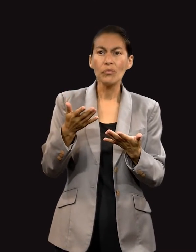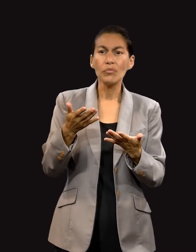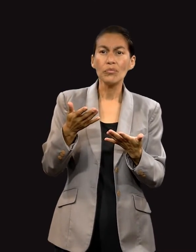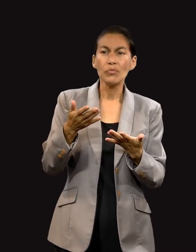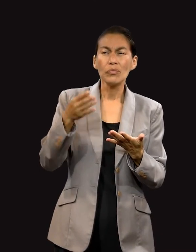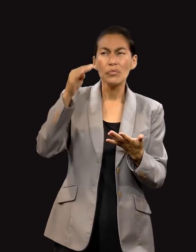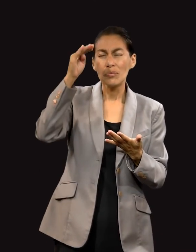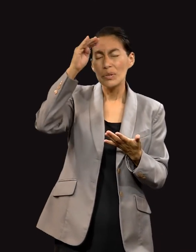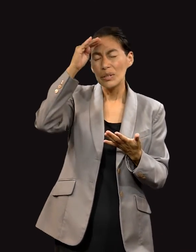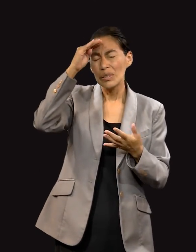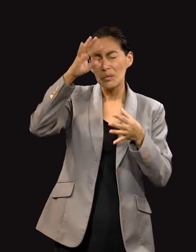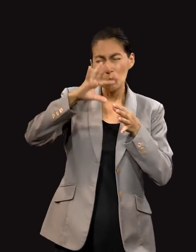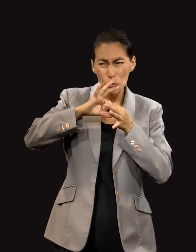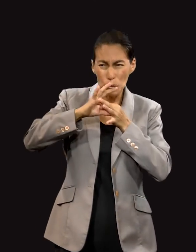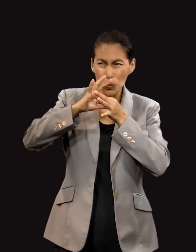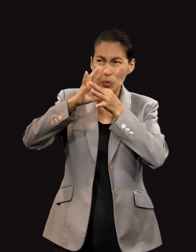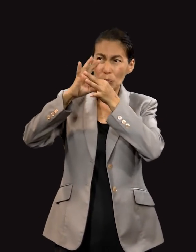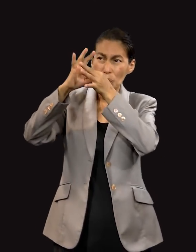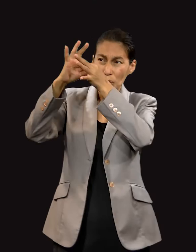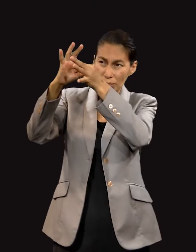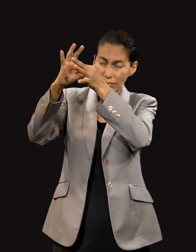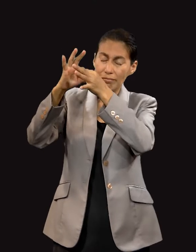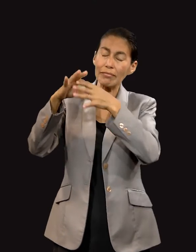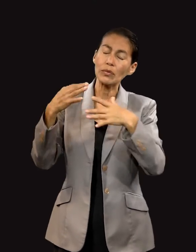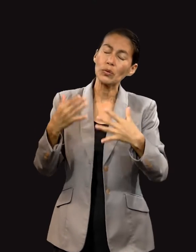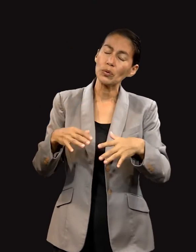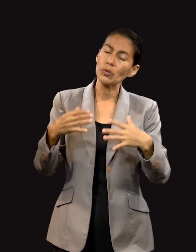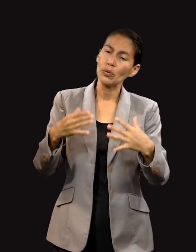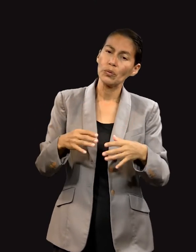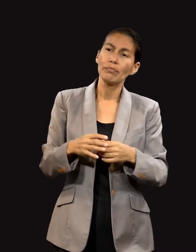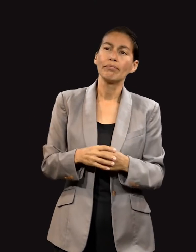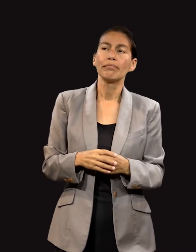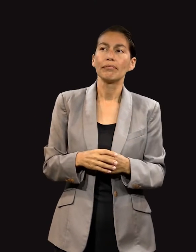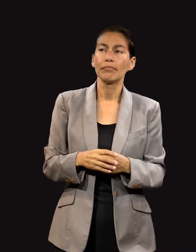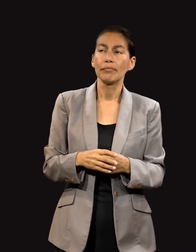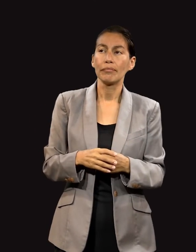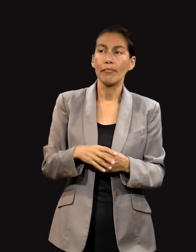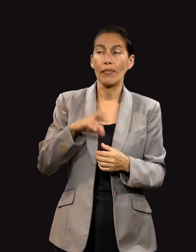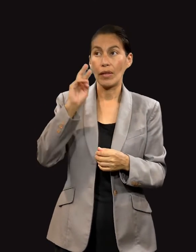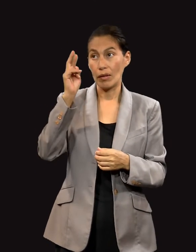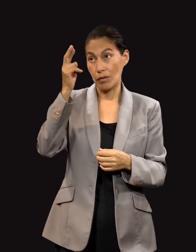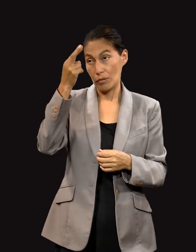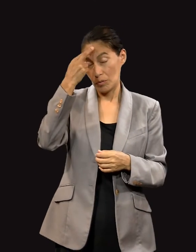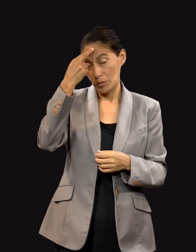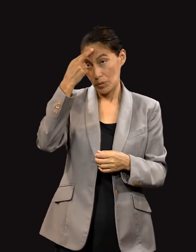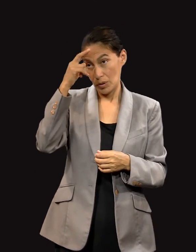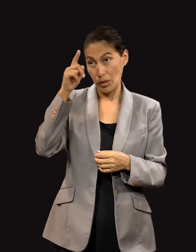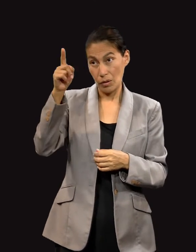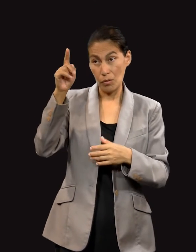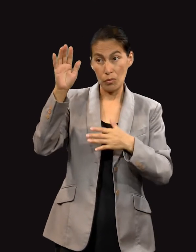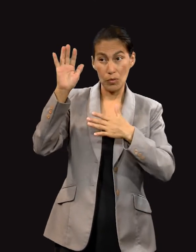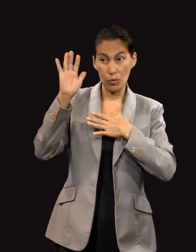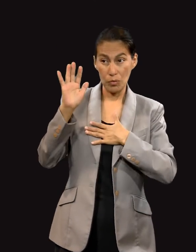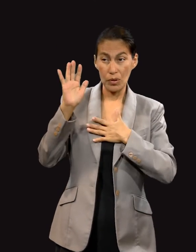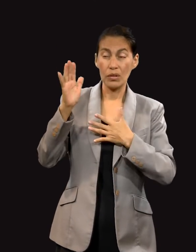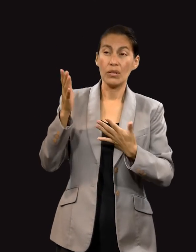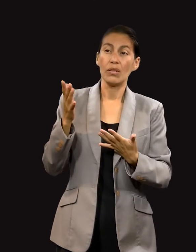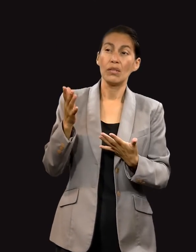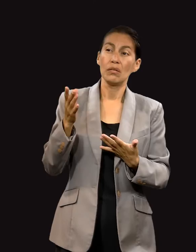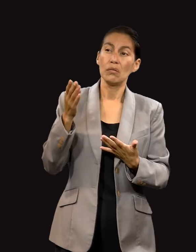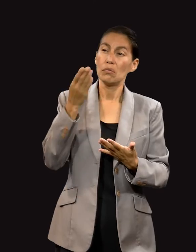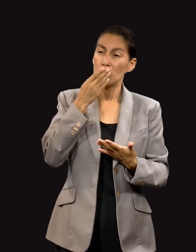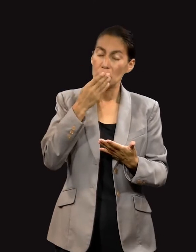con la mente puesta en Dios. Amén. Recordando sus promesas,